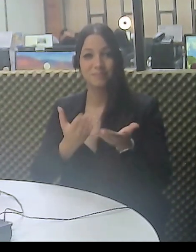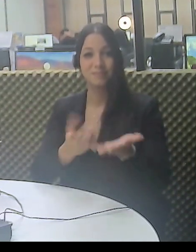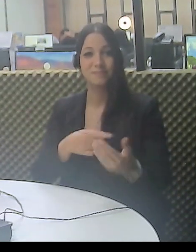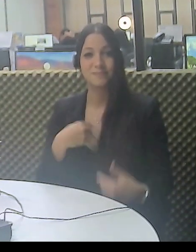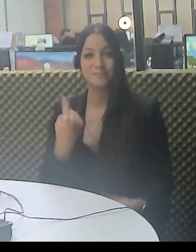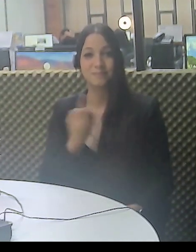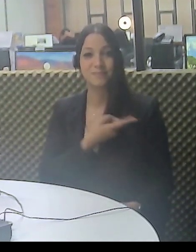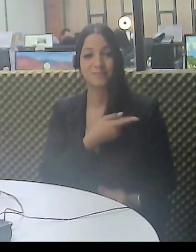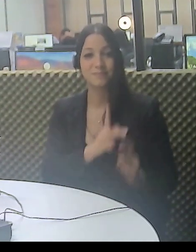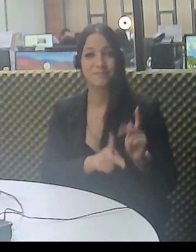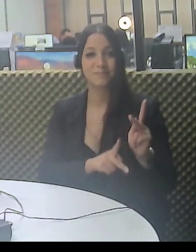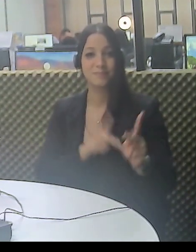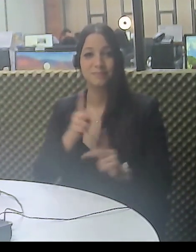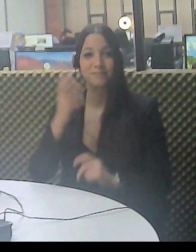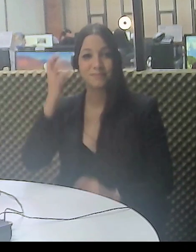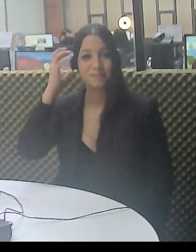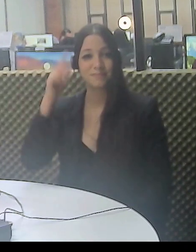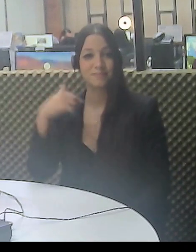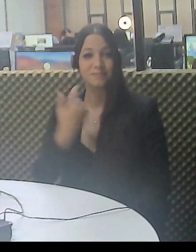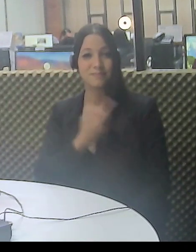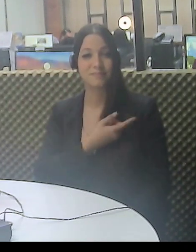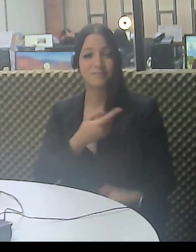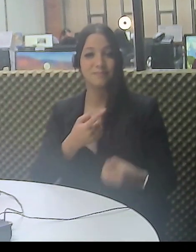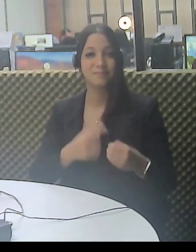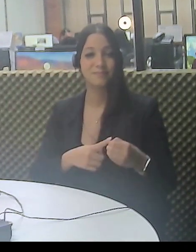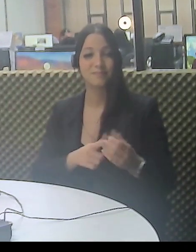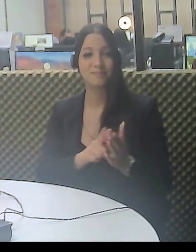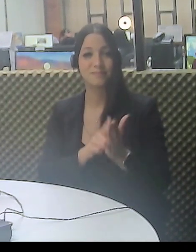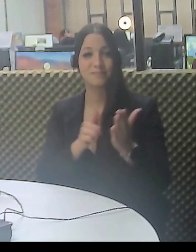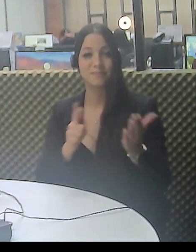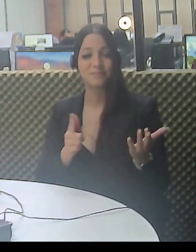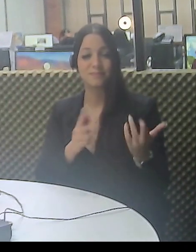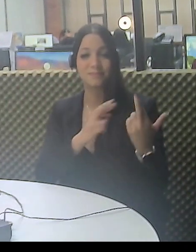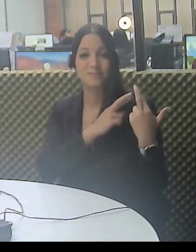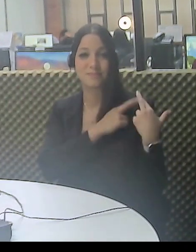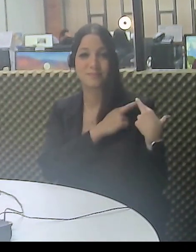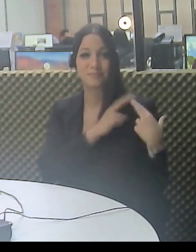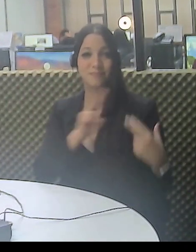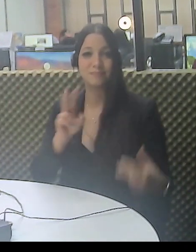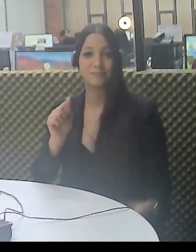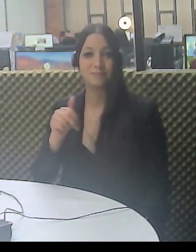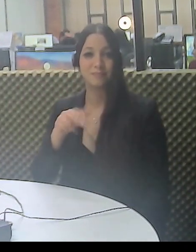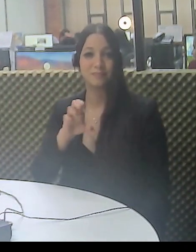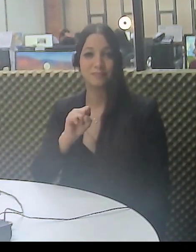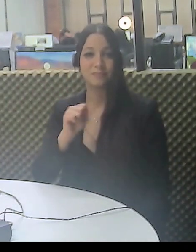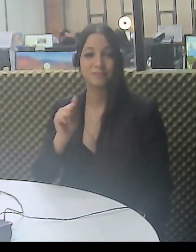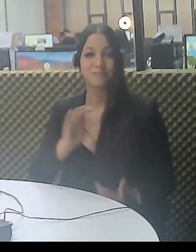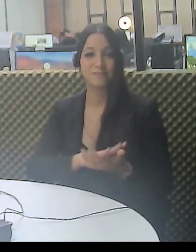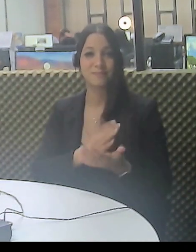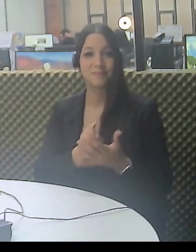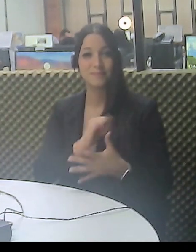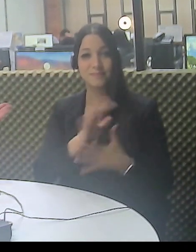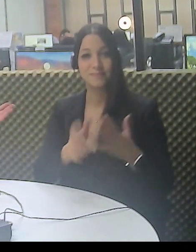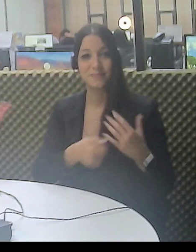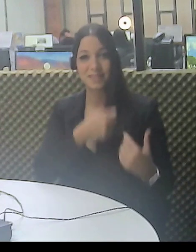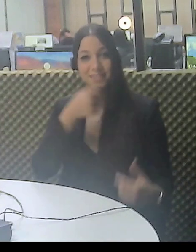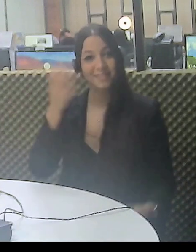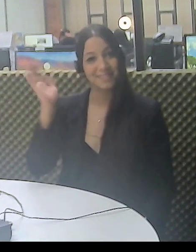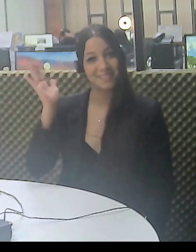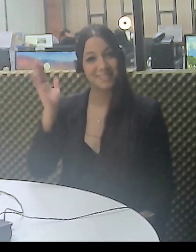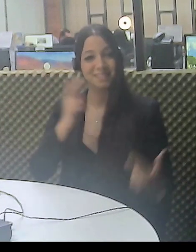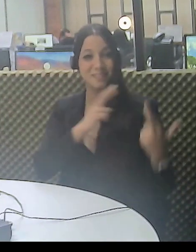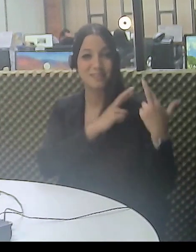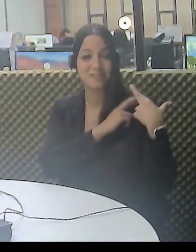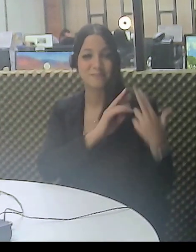nós da população. Essa é a Rádio Nossa Cidade. Jornalista responsável pela edição, Vanessa Gianotti. Tradução em Libras, Amanda